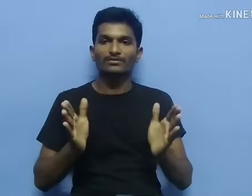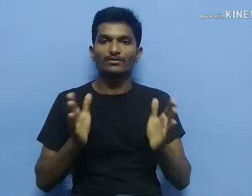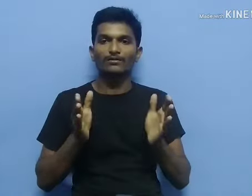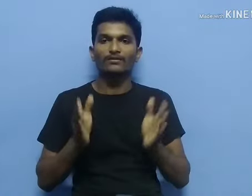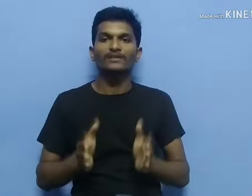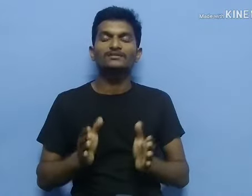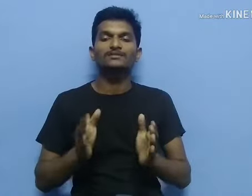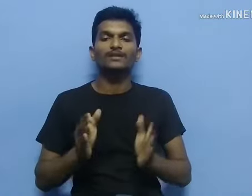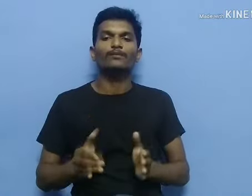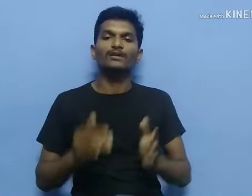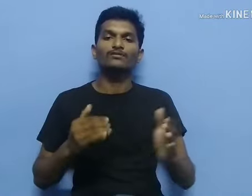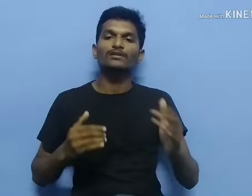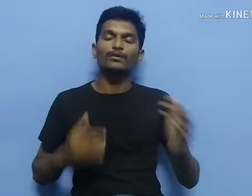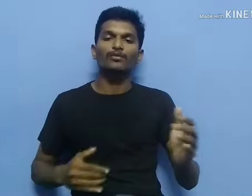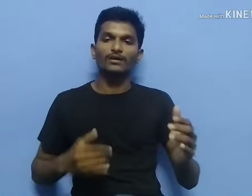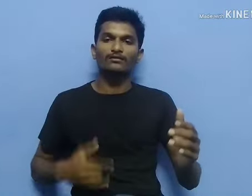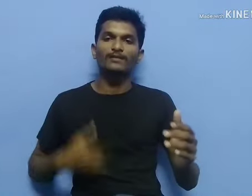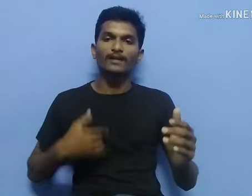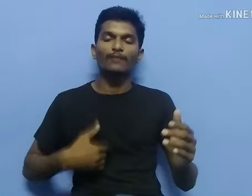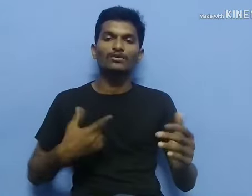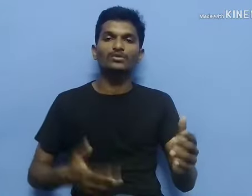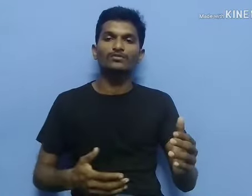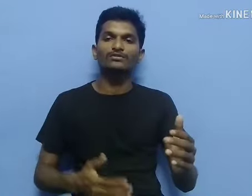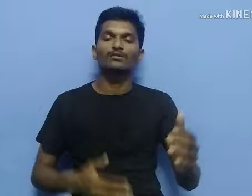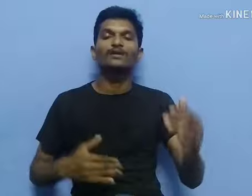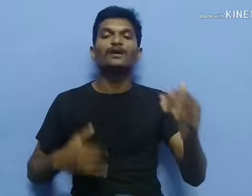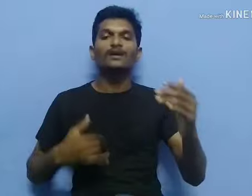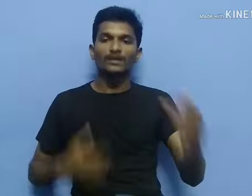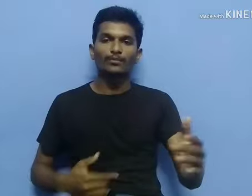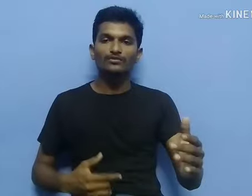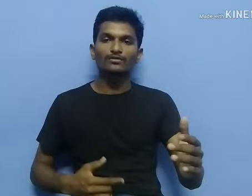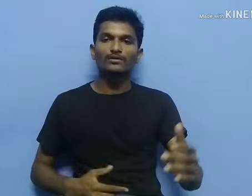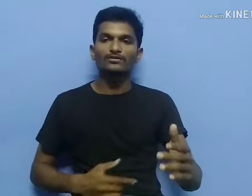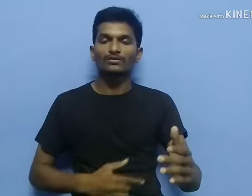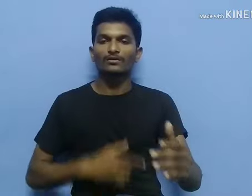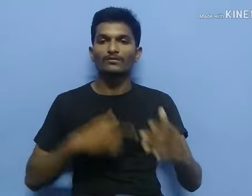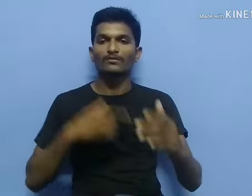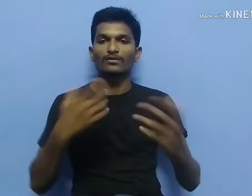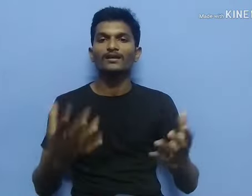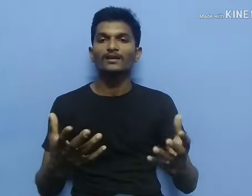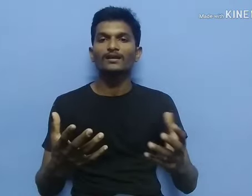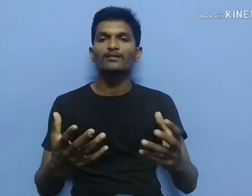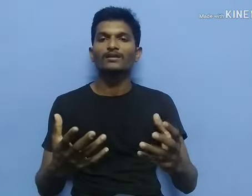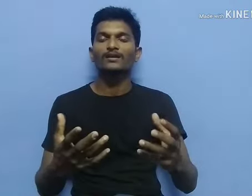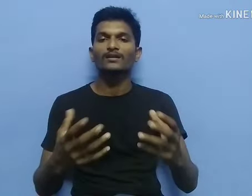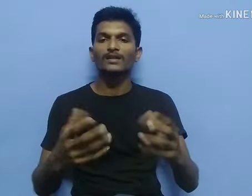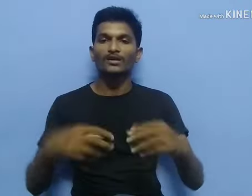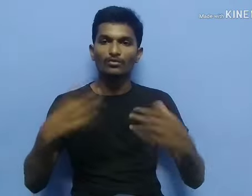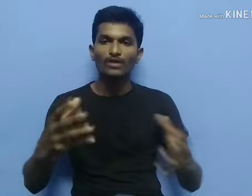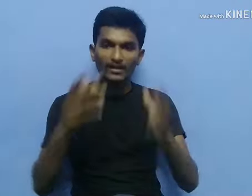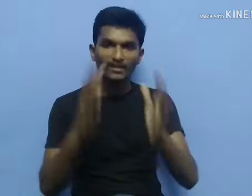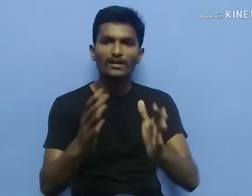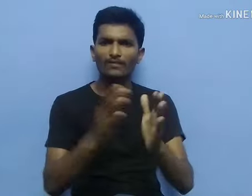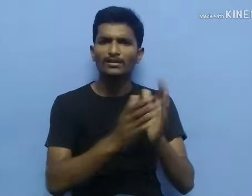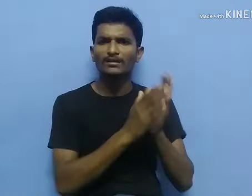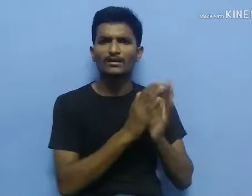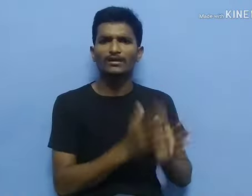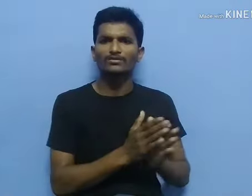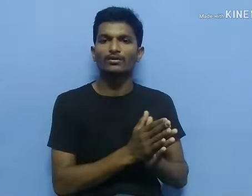ஸோ ரீசன்ஸ் எல்லாமே இது வந்து ரிப்போர்ட், நான் மட்டும் சொன்ன விஷயம் இல்லை, ரிப்போர்ட் சொல்லுது. ஸோ குண்டா இருக்கீங்க அப்படின்னா நீங்க குண்டா இருங்க அப்படிங்கிறதுக்காக நான் சொல்ல,